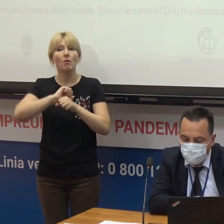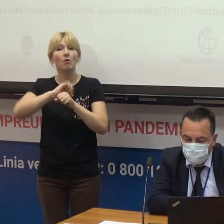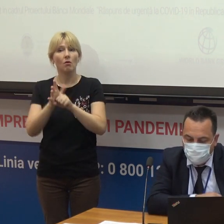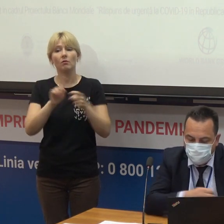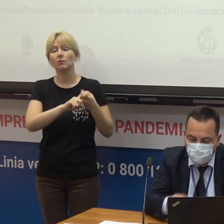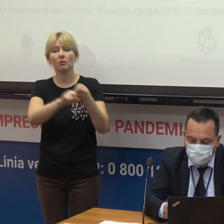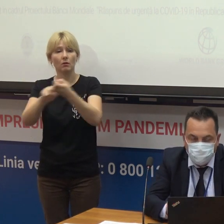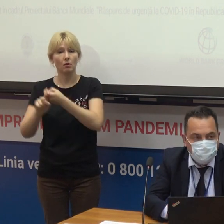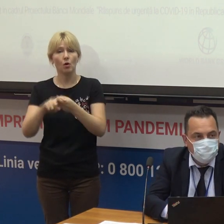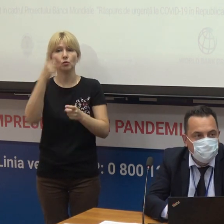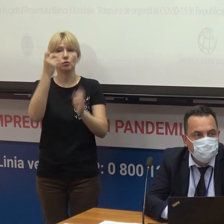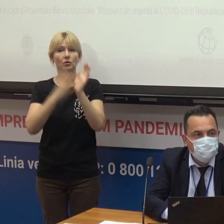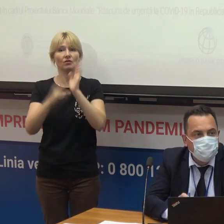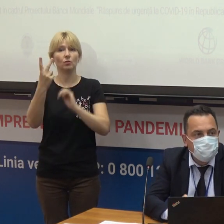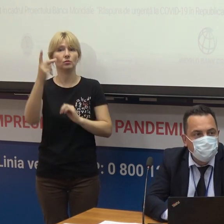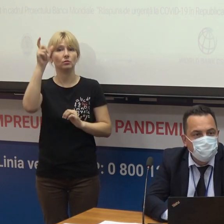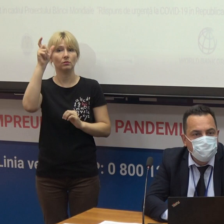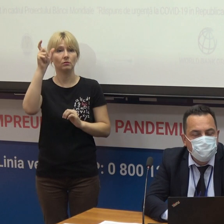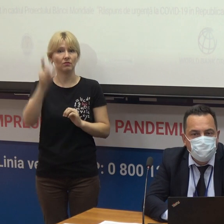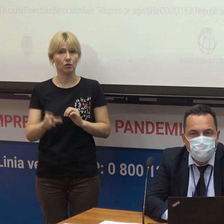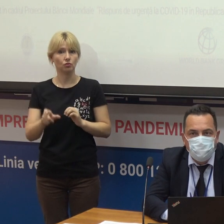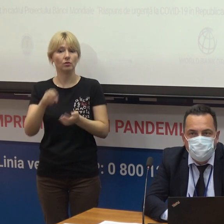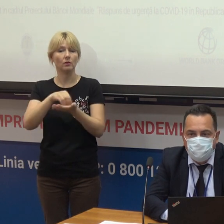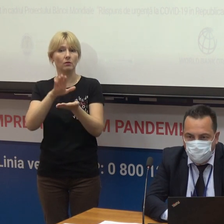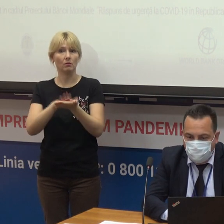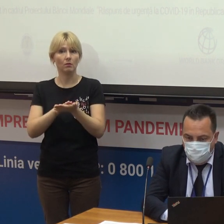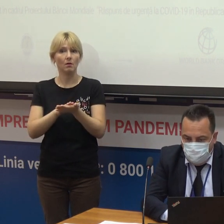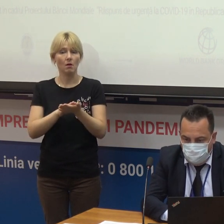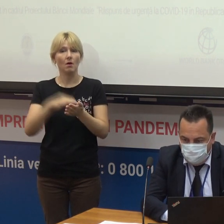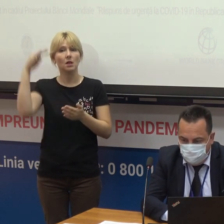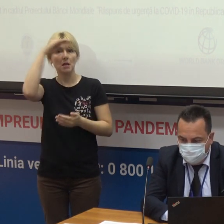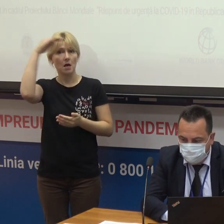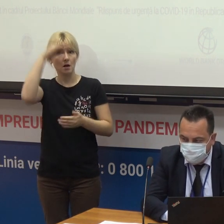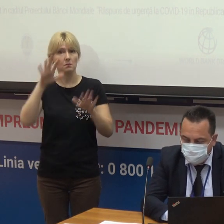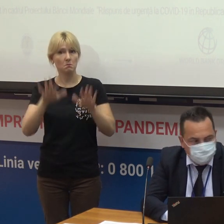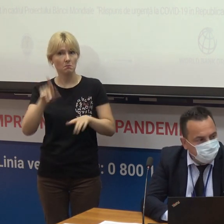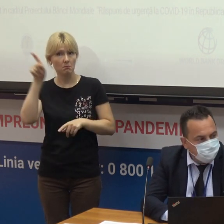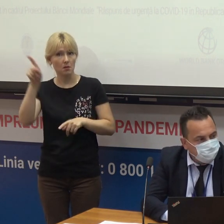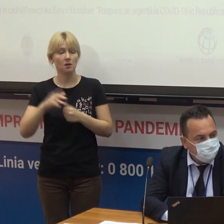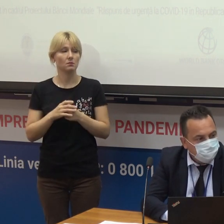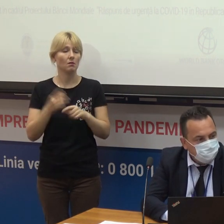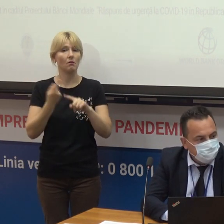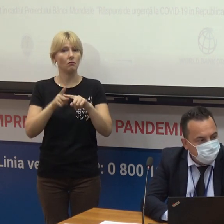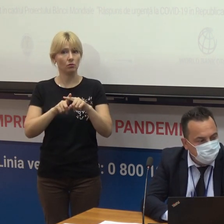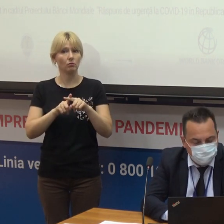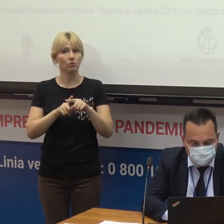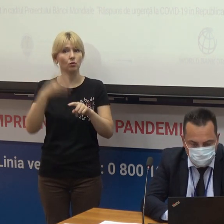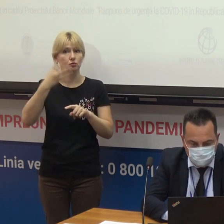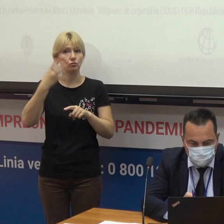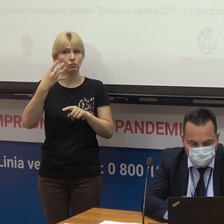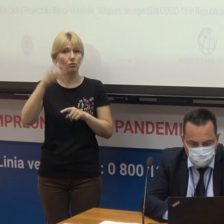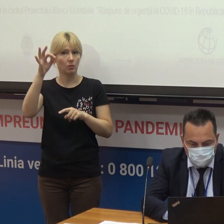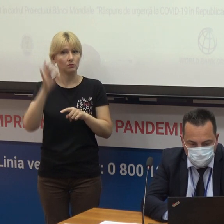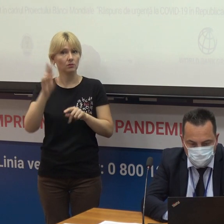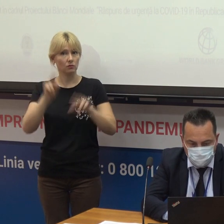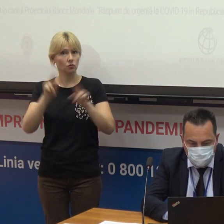precedentă, 192 au fost înregistrate în raioanele din stânga Nistrului, ceea ce constituie o pondere de